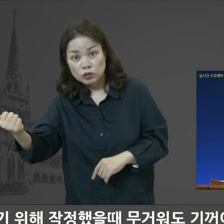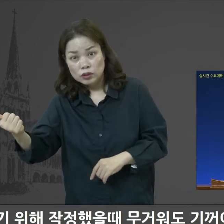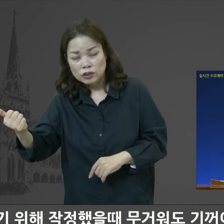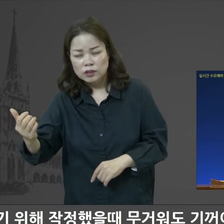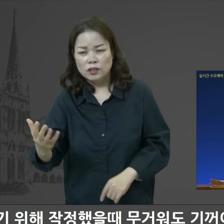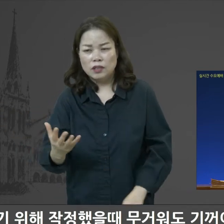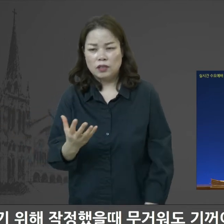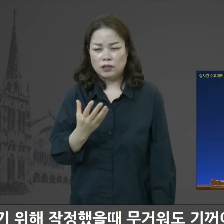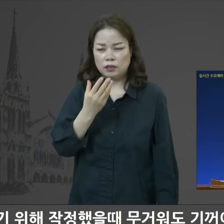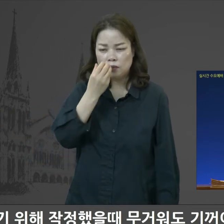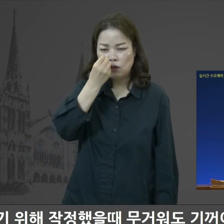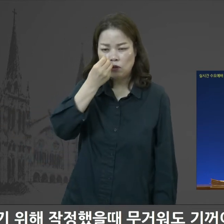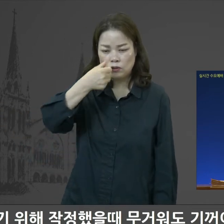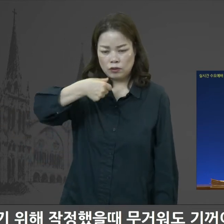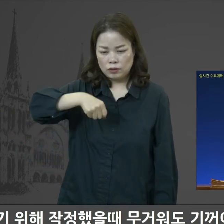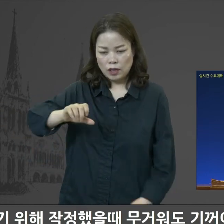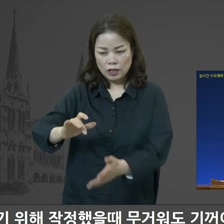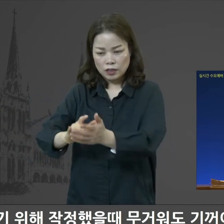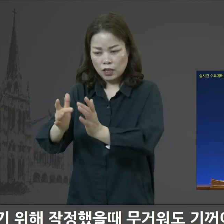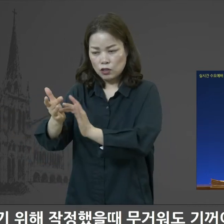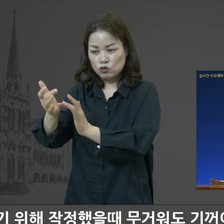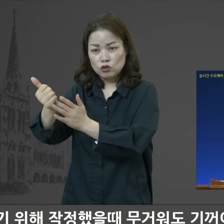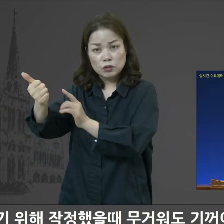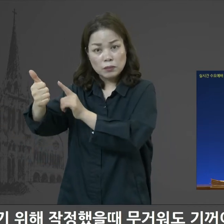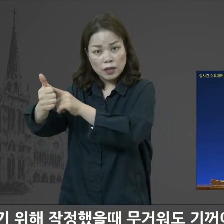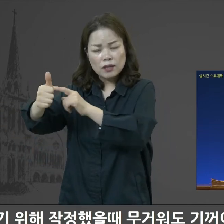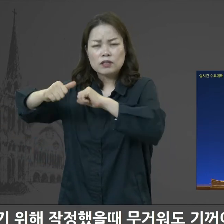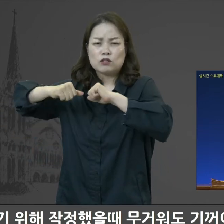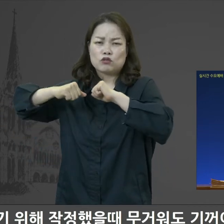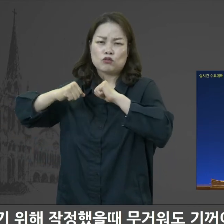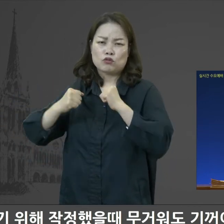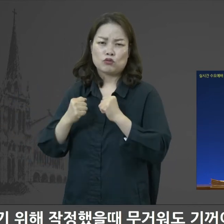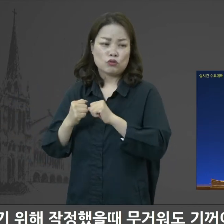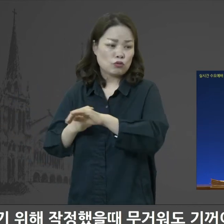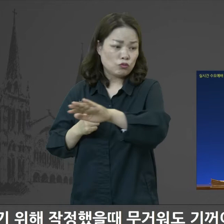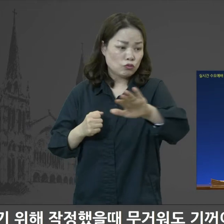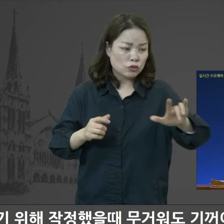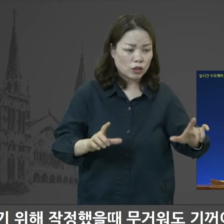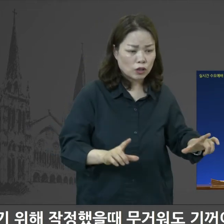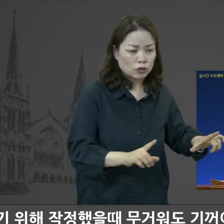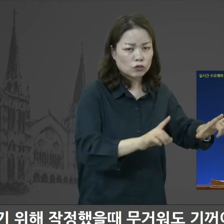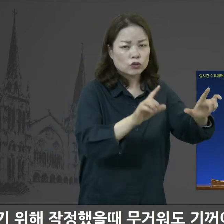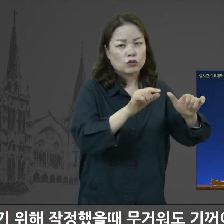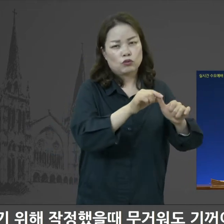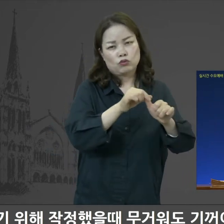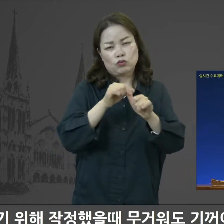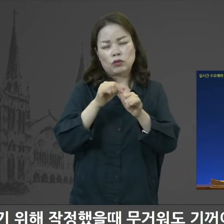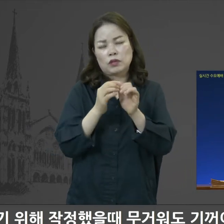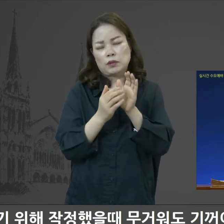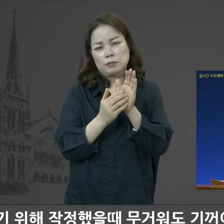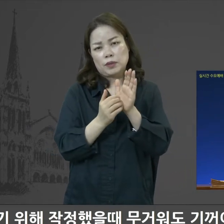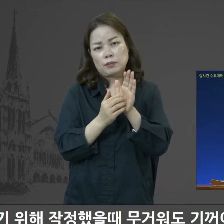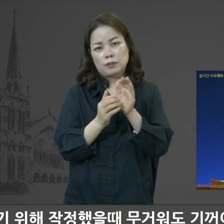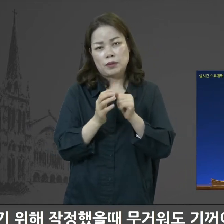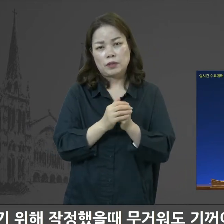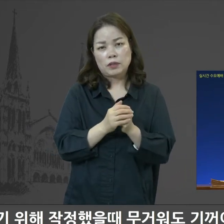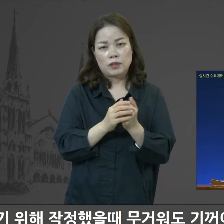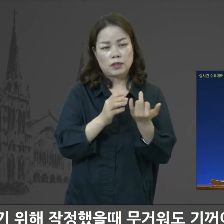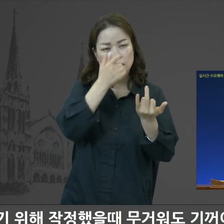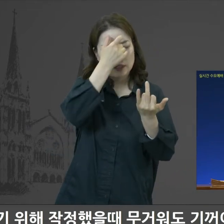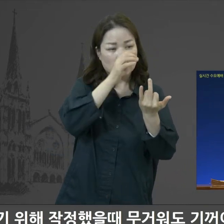성자 예수님의 순종, 그것이 오늘 우리가 누리는 구원의 비밀이에요. 겟세마네